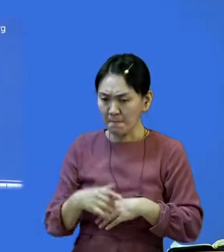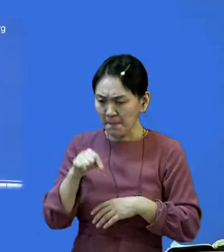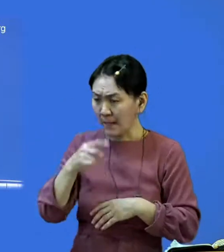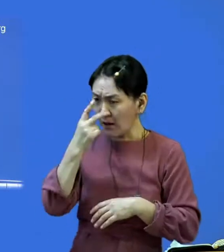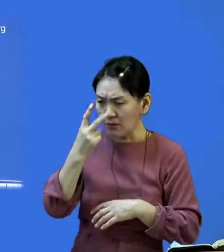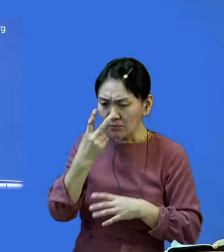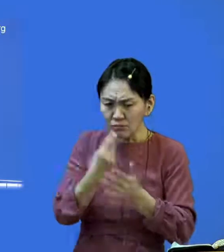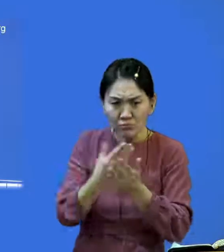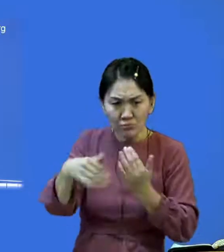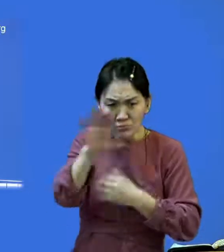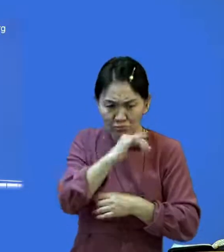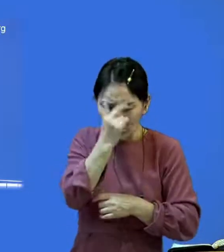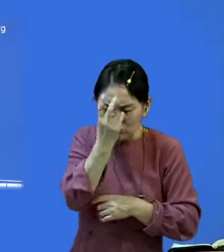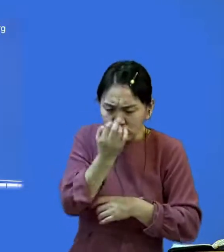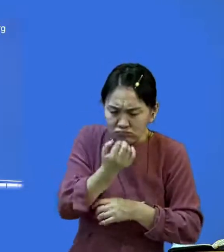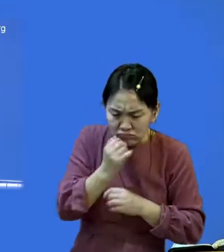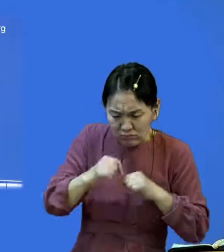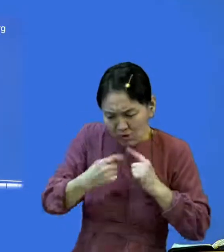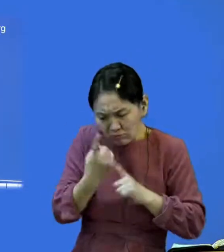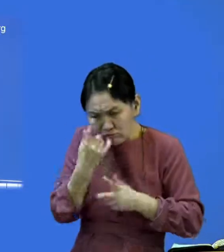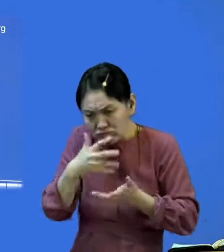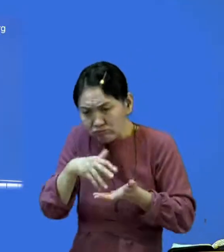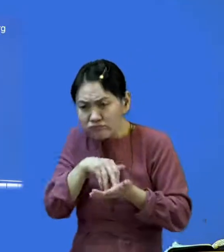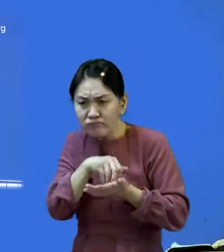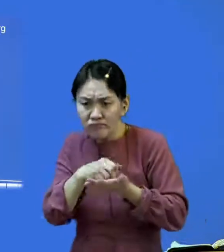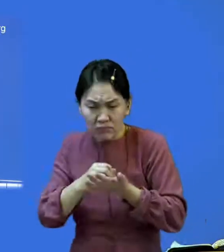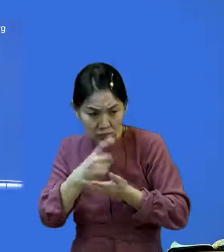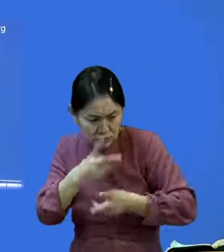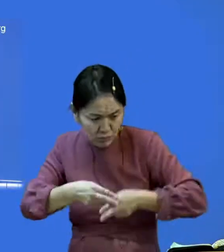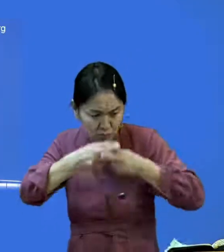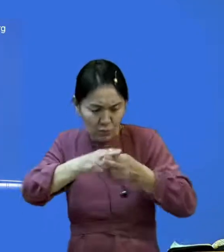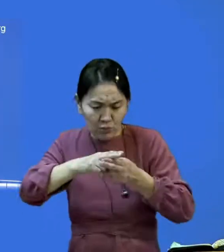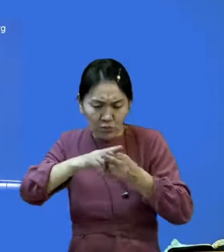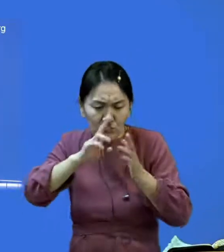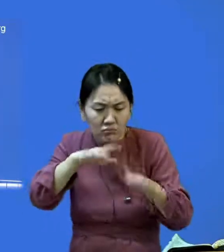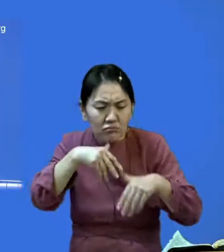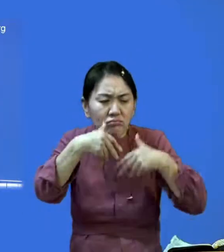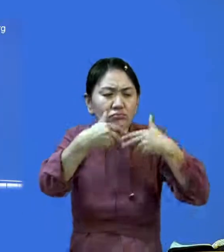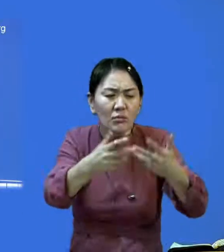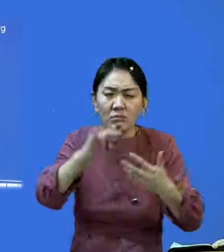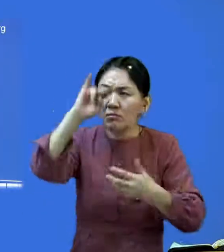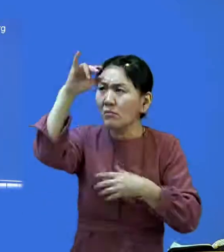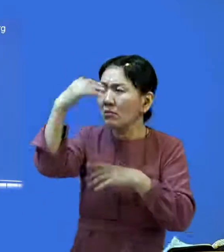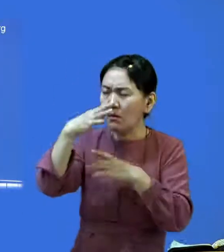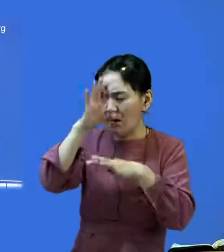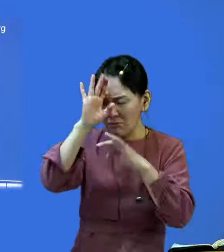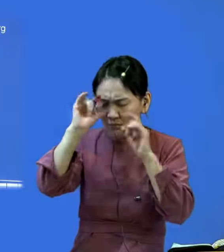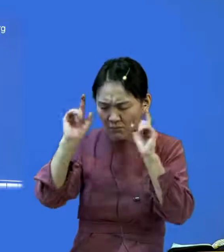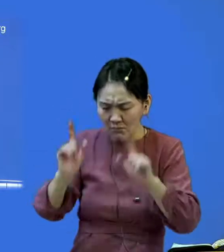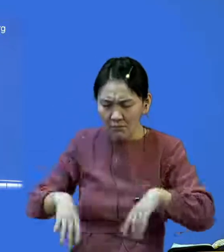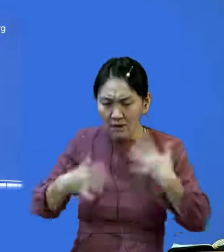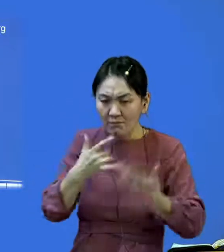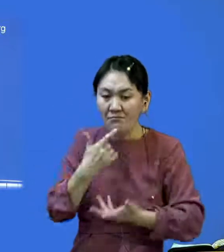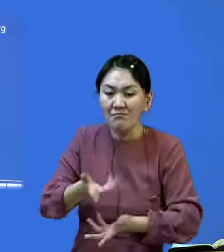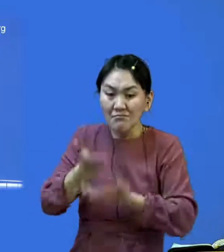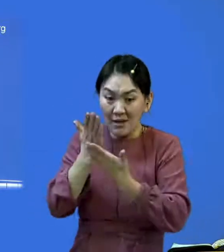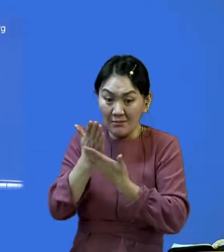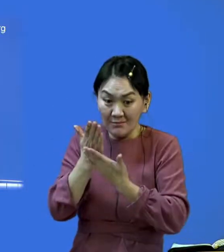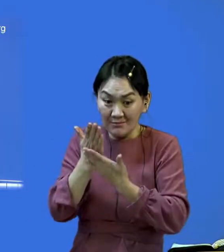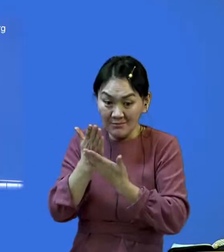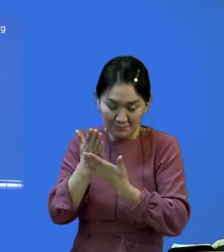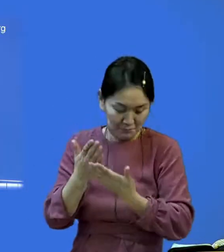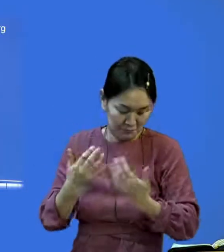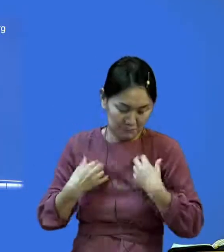өрөвдөлтөө энэ гим нүгэлтнүүдэд үзүүлж байгаа нэгүсэл ямар агуу гайхалтай вэ гэдгийг хэлж айлдангаа